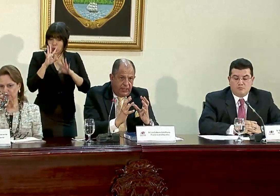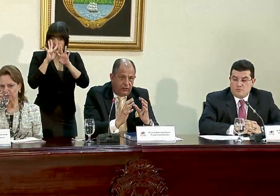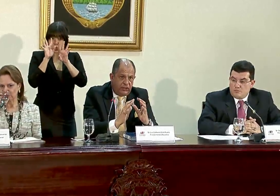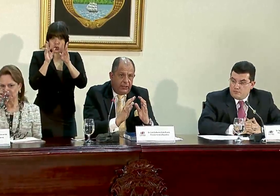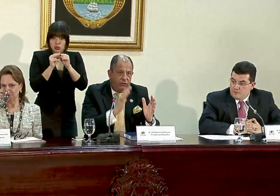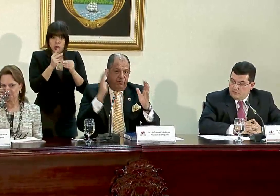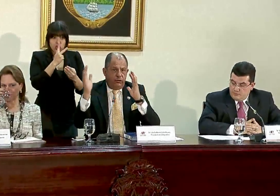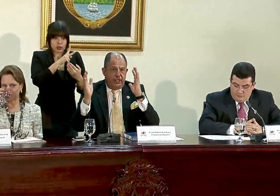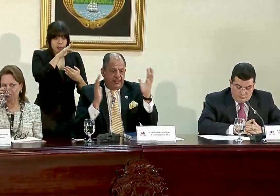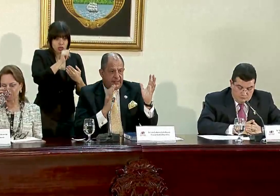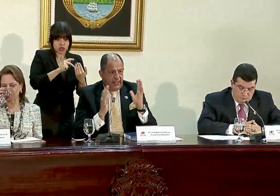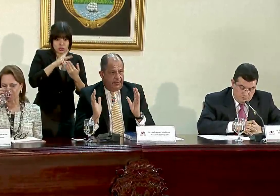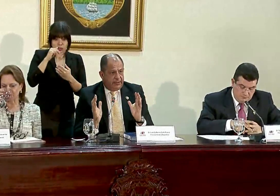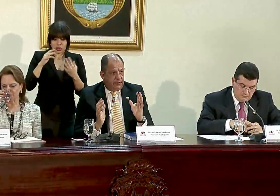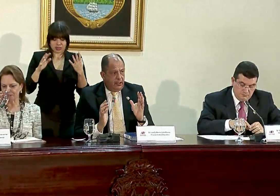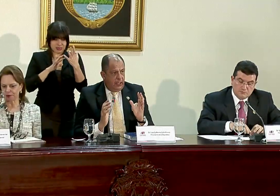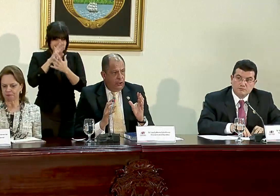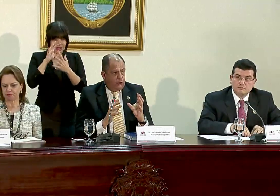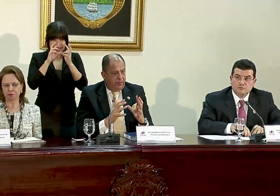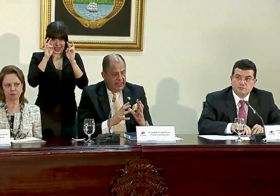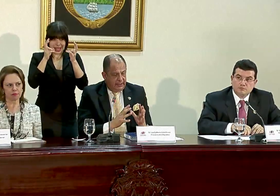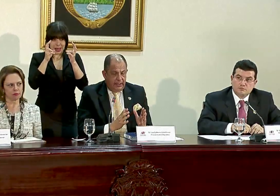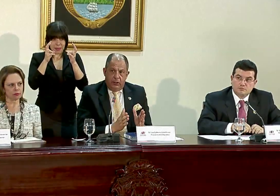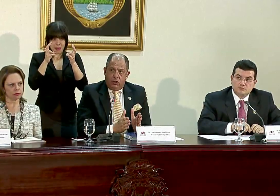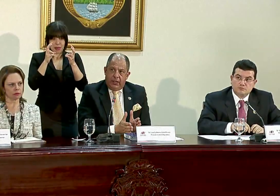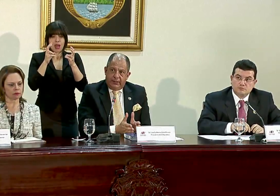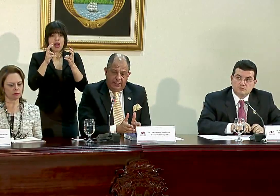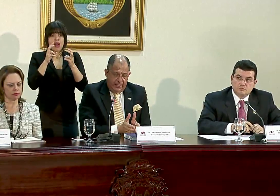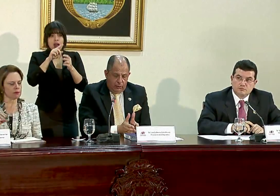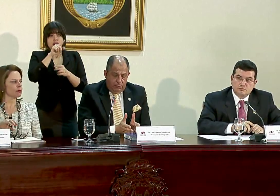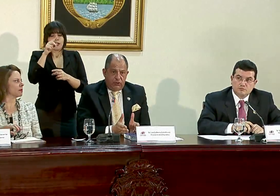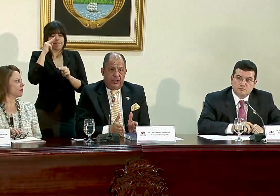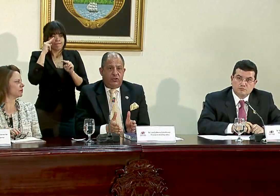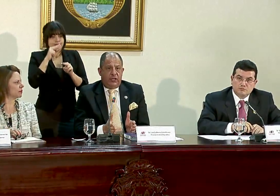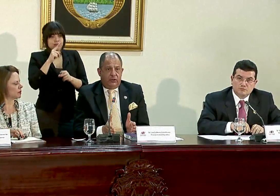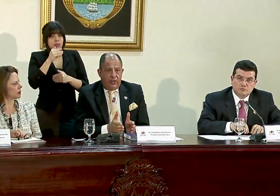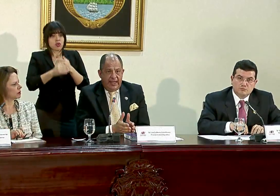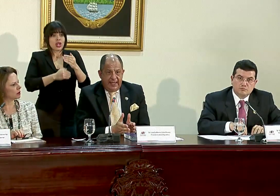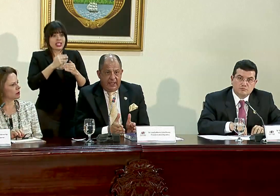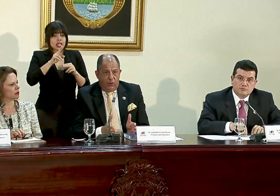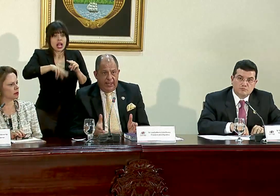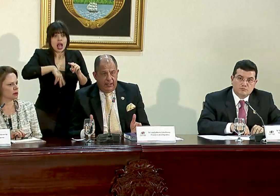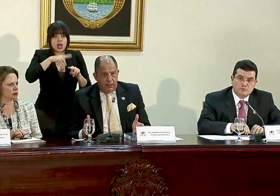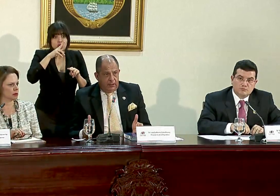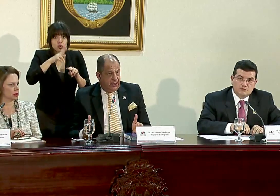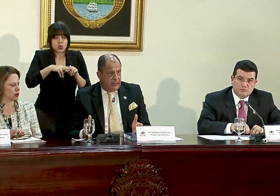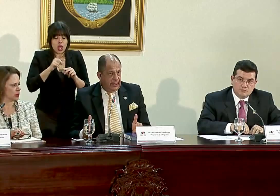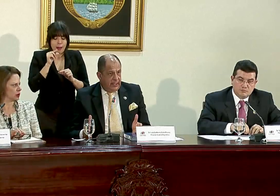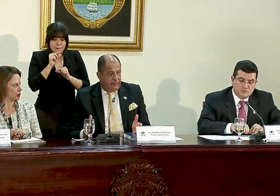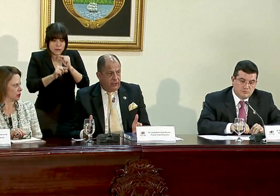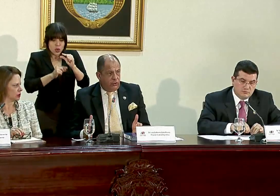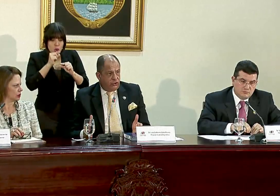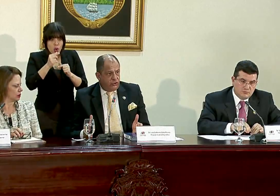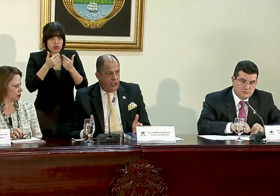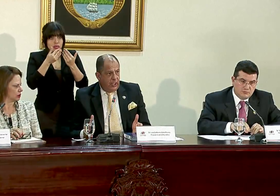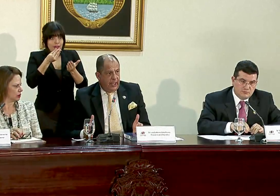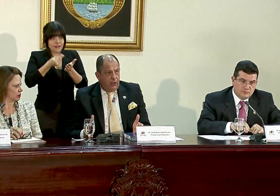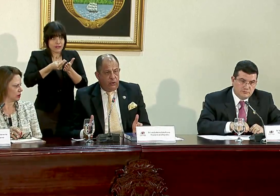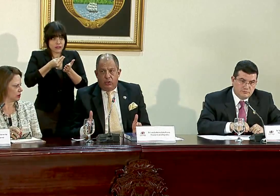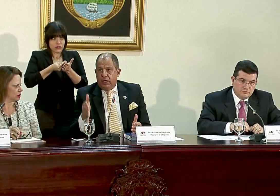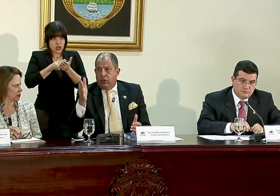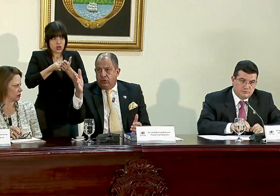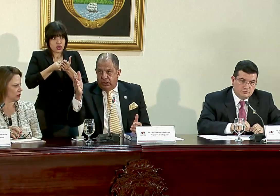los dos proyectos y al confundirse temas convierten lo que sería un proceso natural y gradual de entrega de recursos